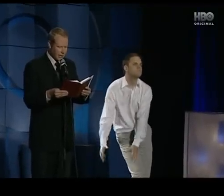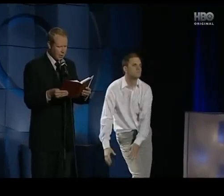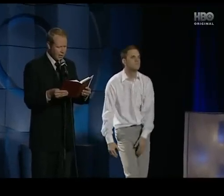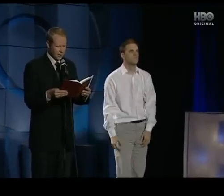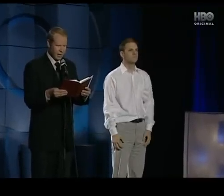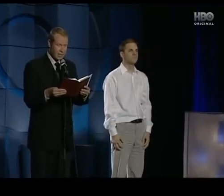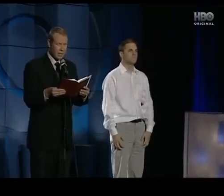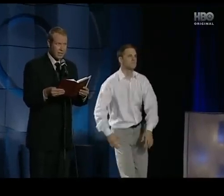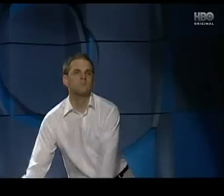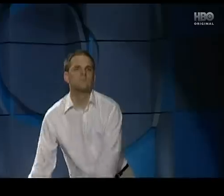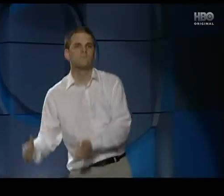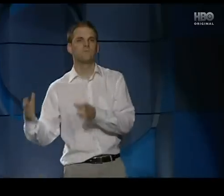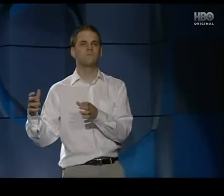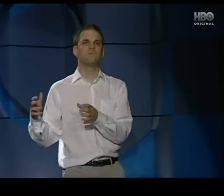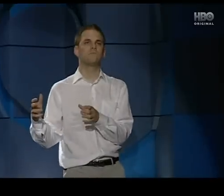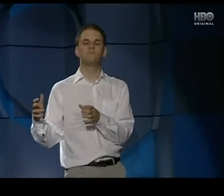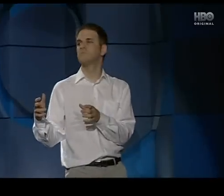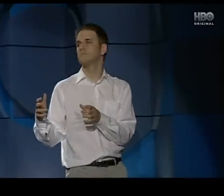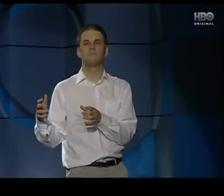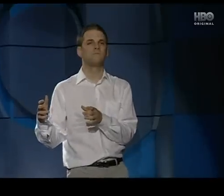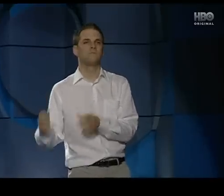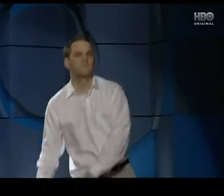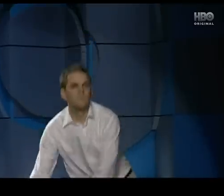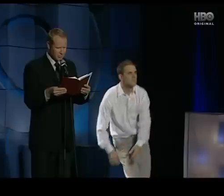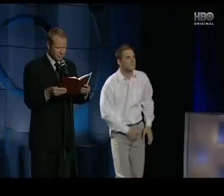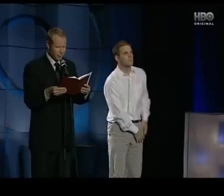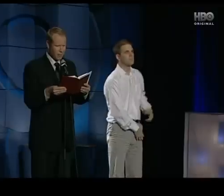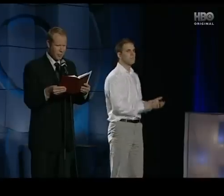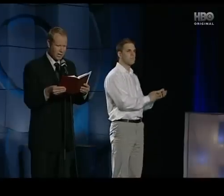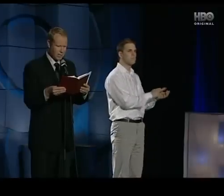a jakmile je naleznete, oznamte mi to,